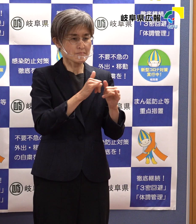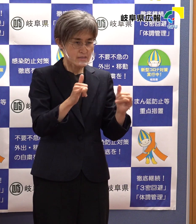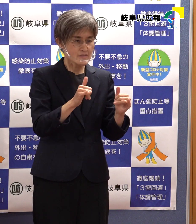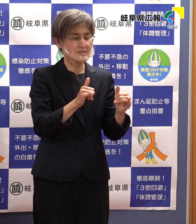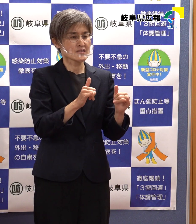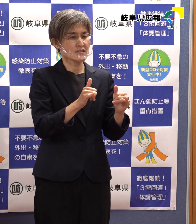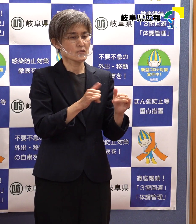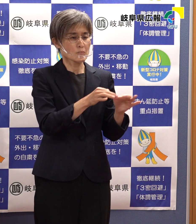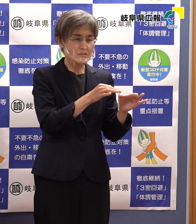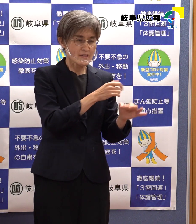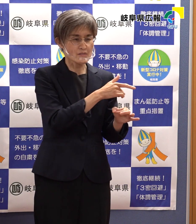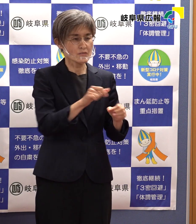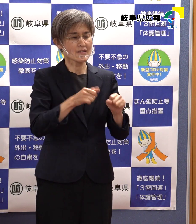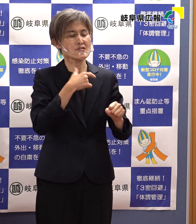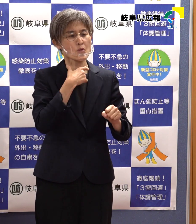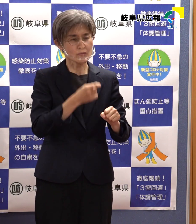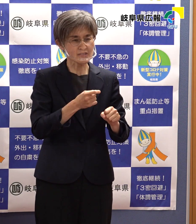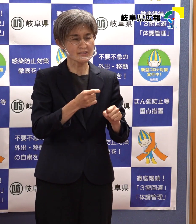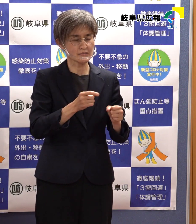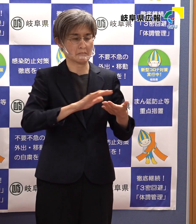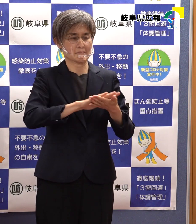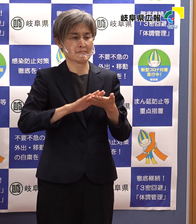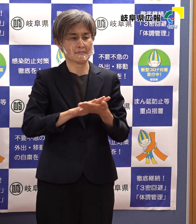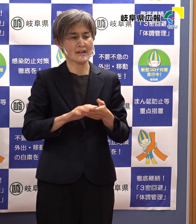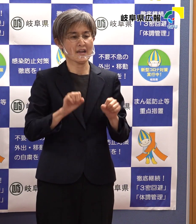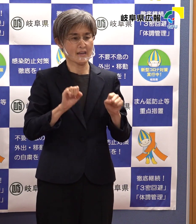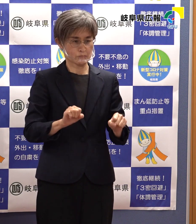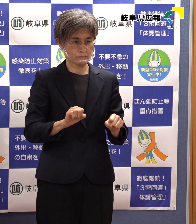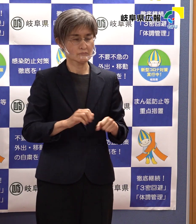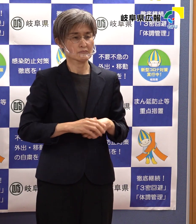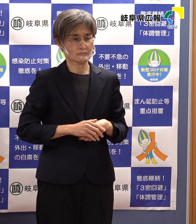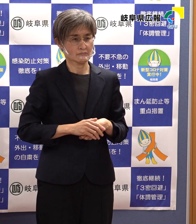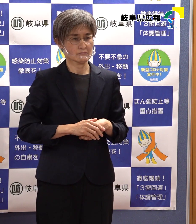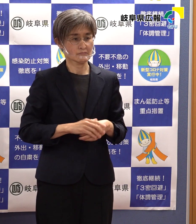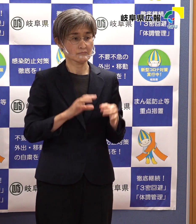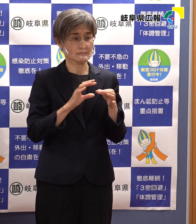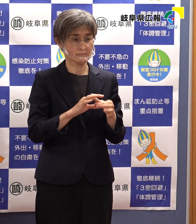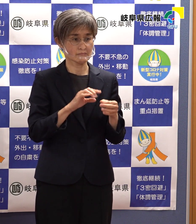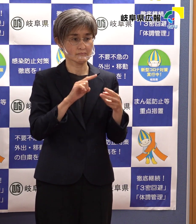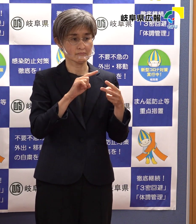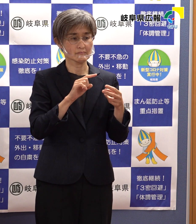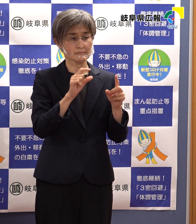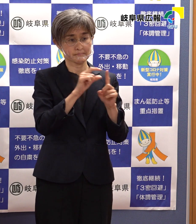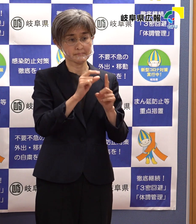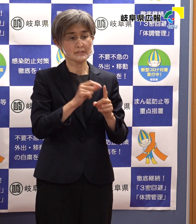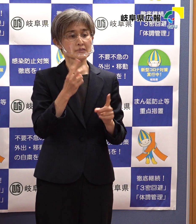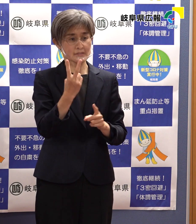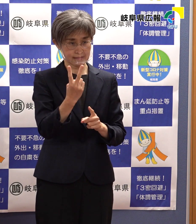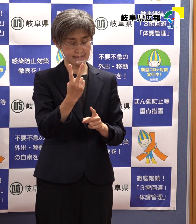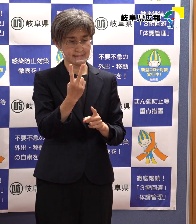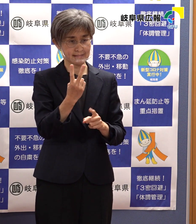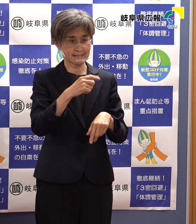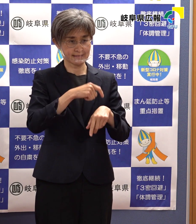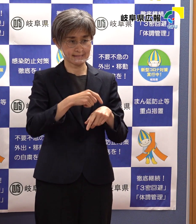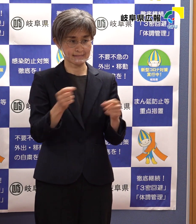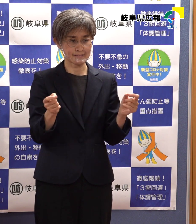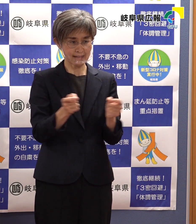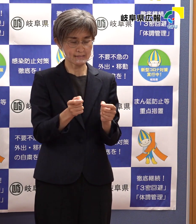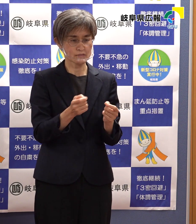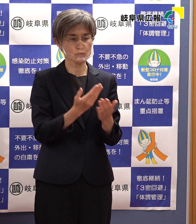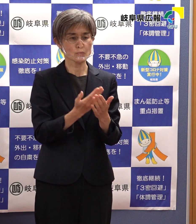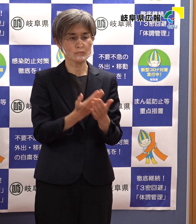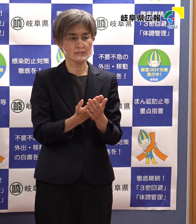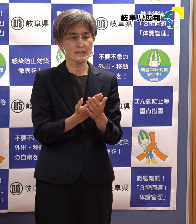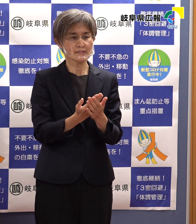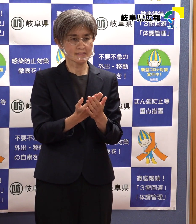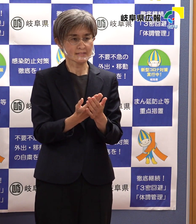在しております。ですから、例えば2ページ目にも、時短要請対象区内と断ったり、